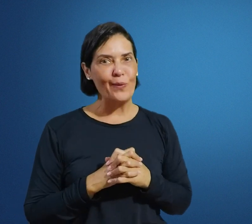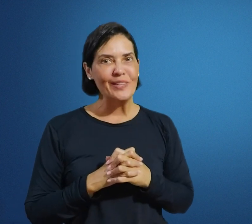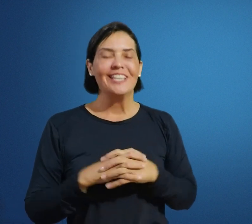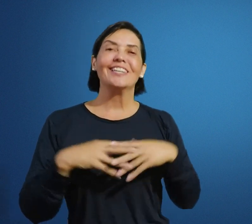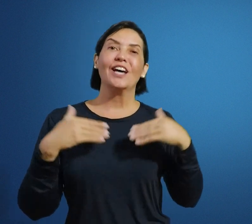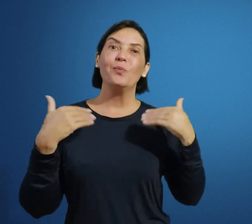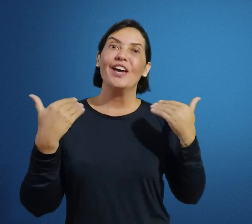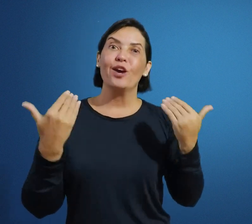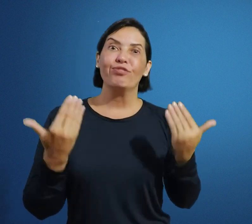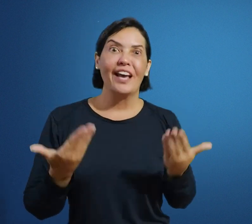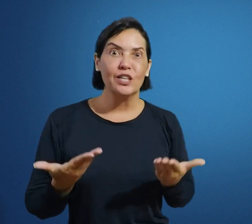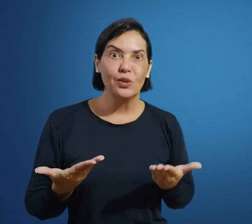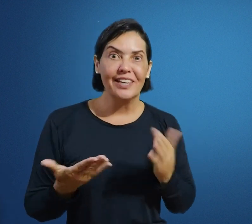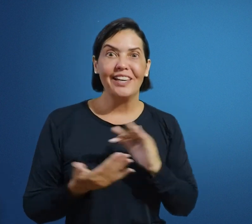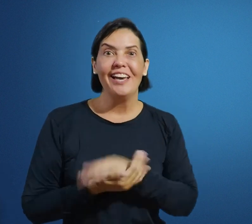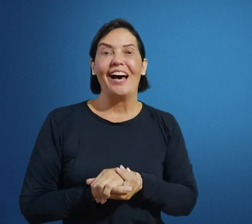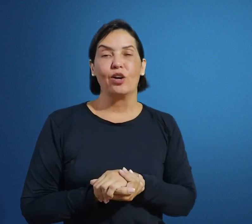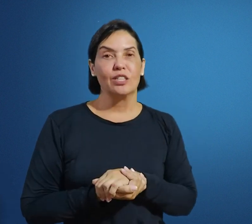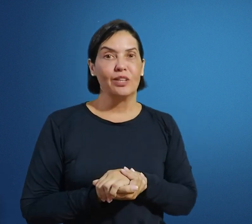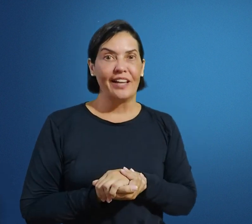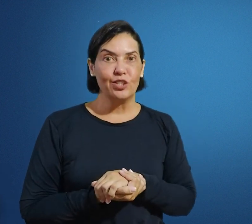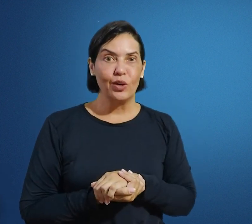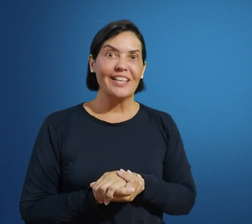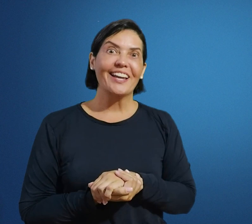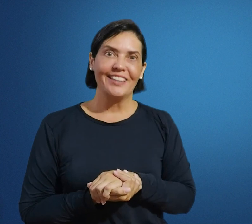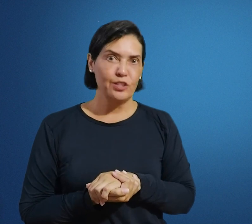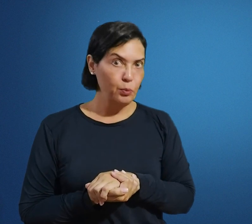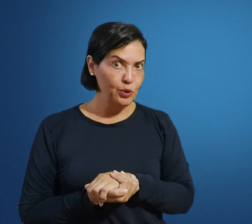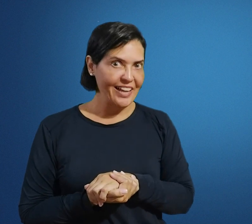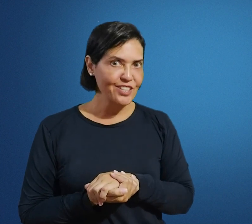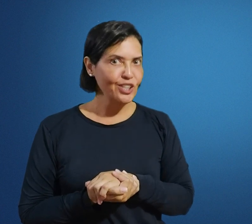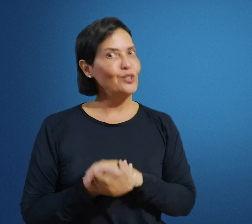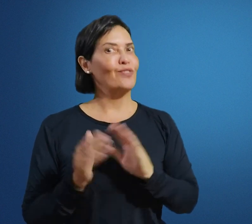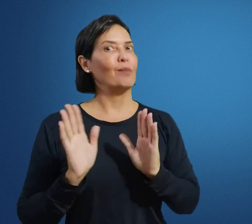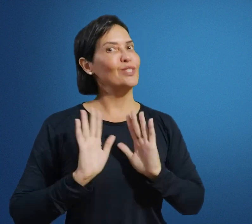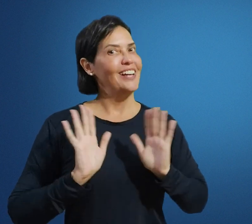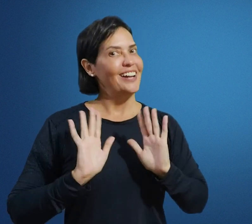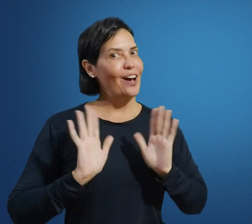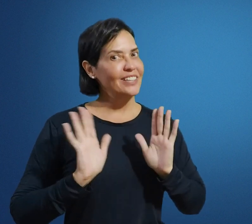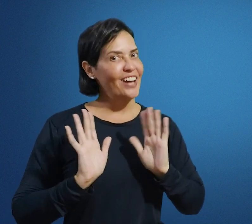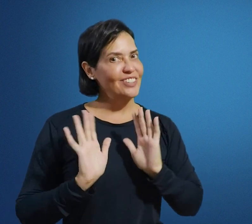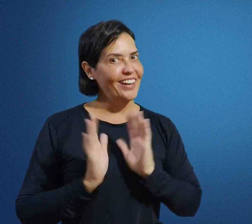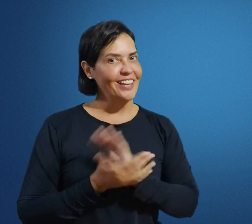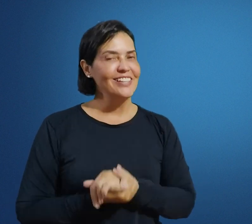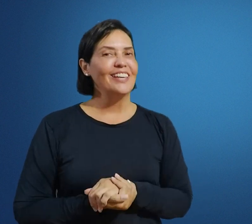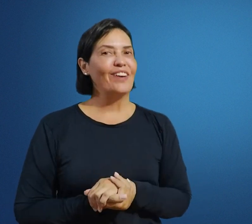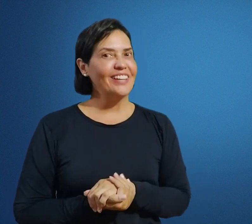bom? Então, eu finalizo aqui a nossa unidade 2, agradeço a oportunidade e nos vemos na unidade 3, que vai